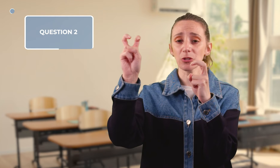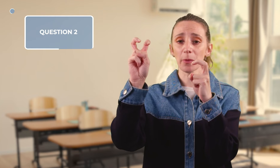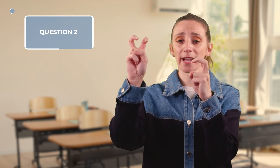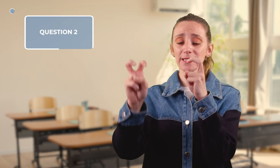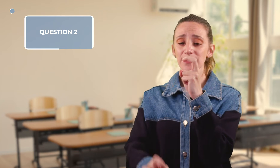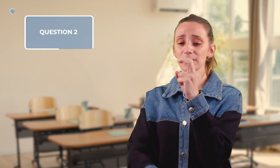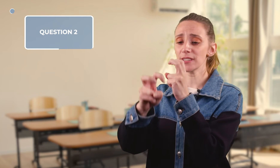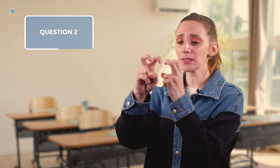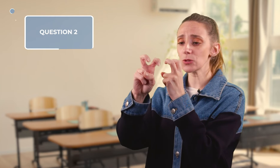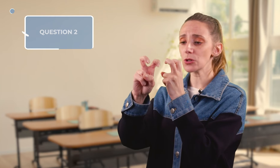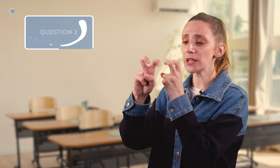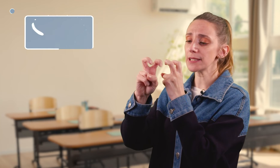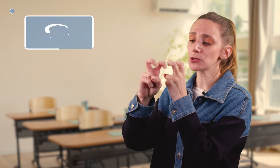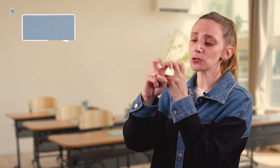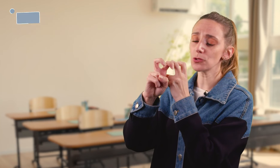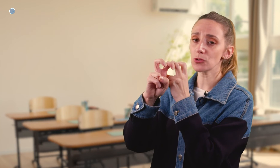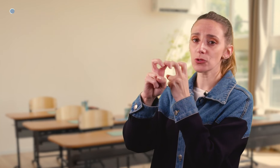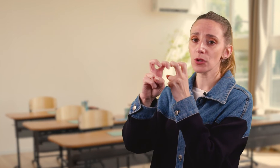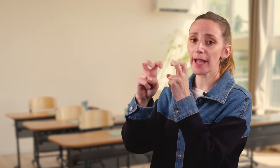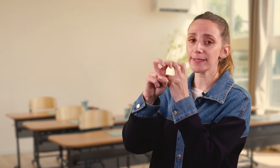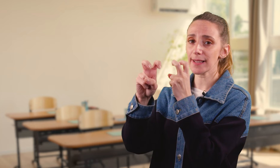main active vient se coller juste